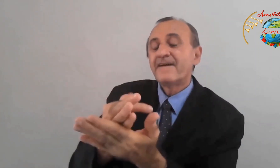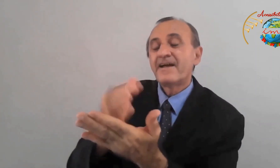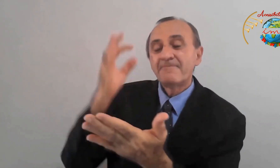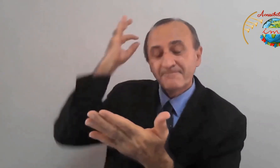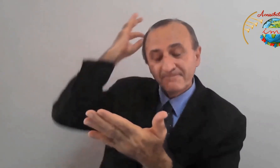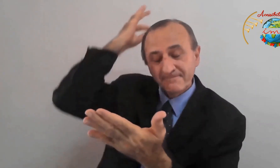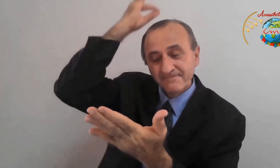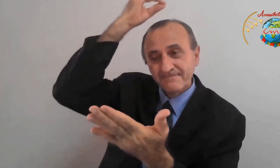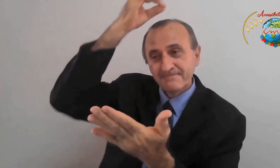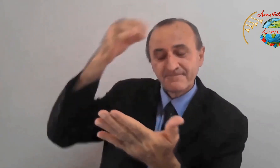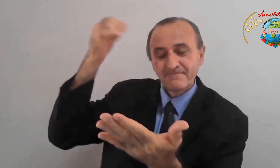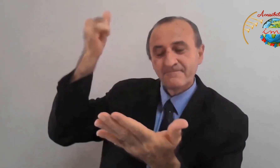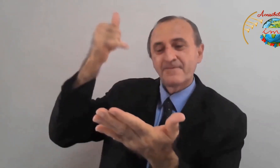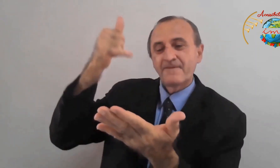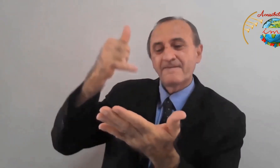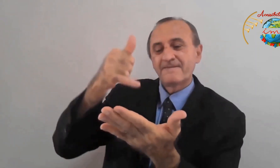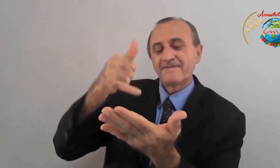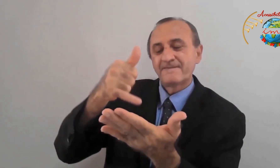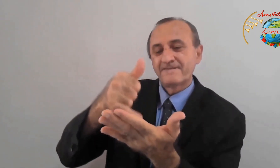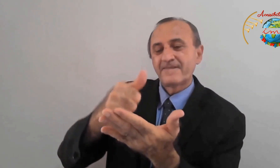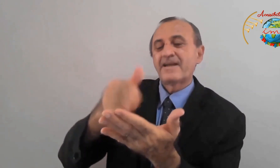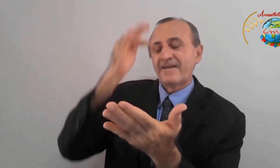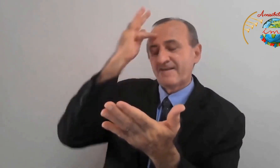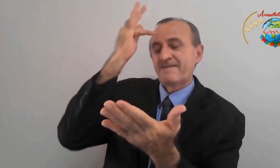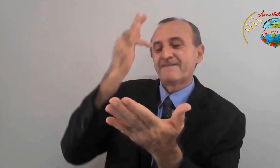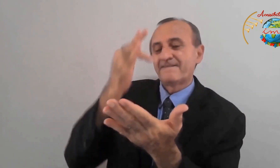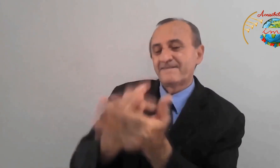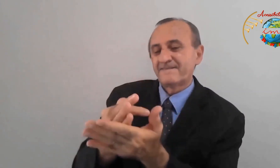cultura. E aí volta então a fé profética.